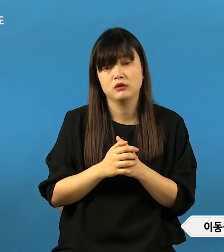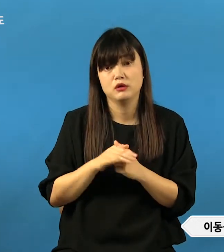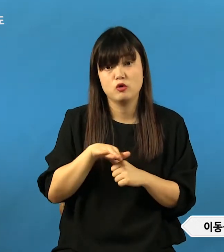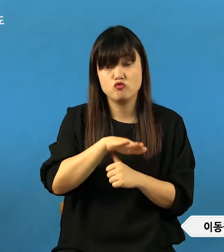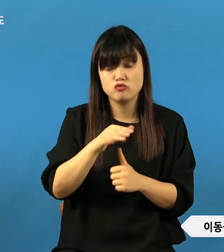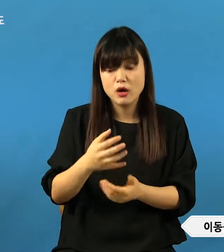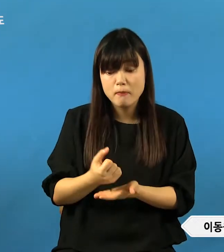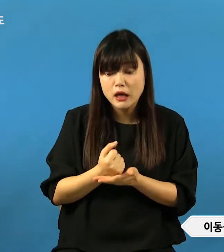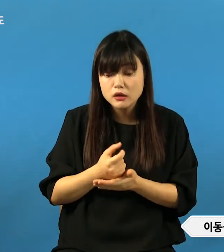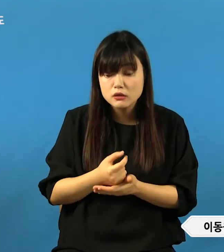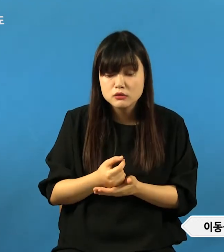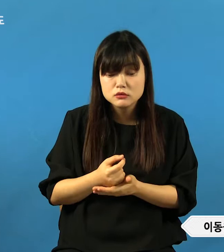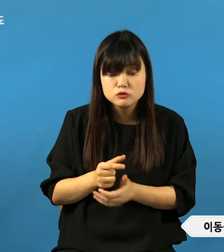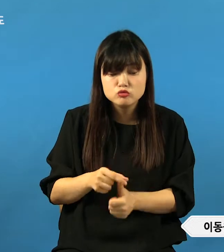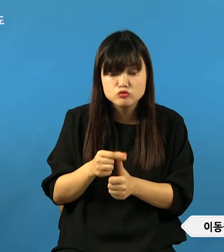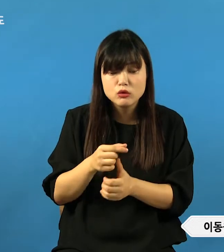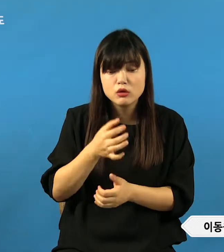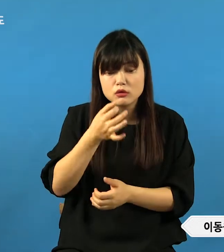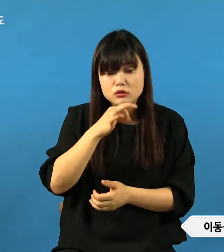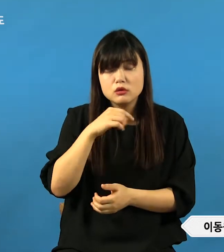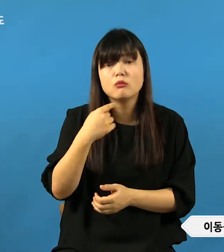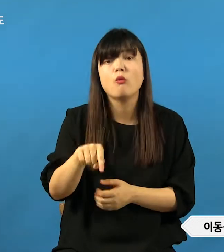우리가 받은 구원 무슨 의미가 있을까요?